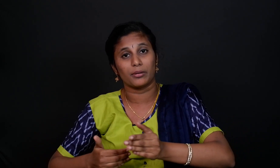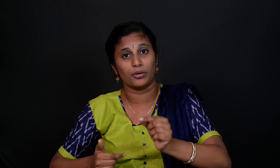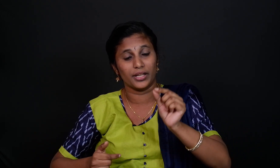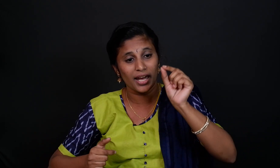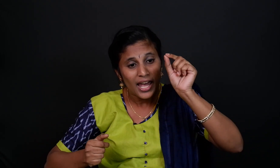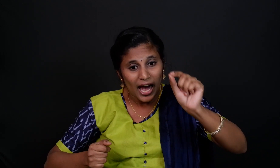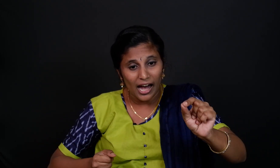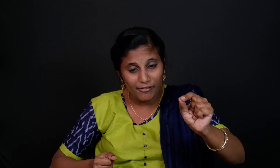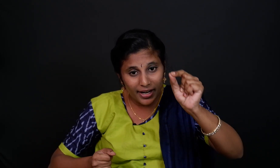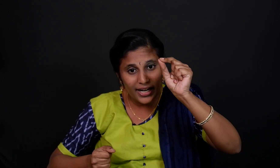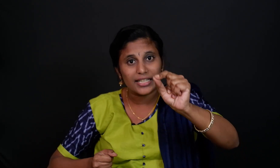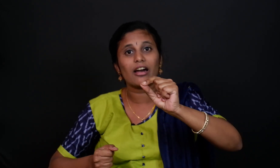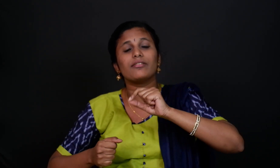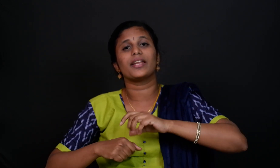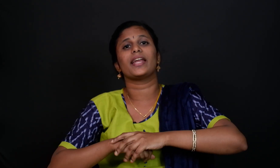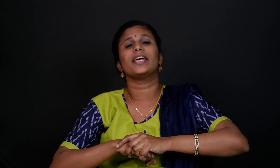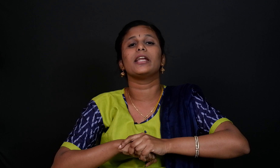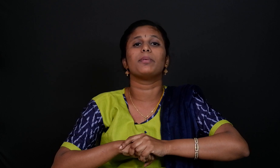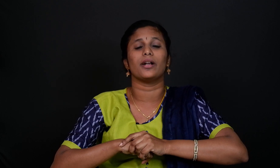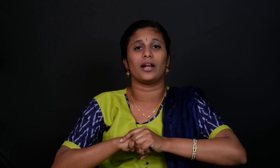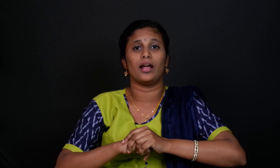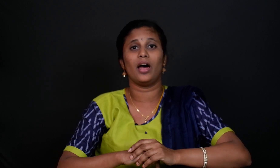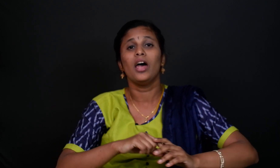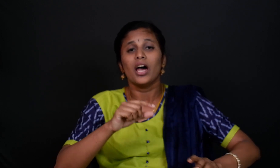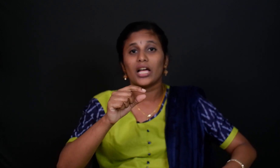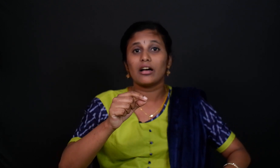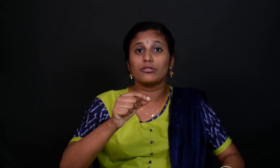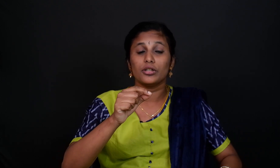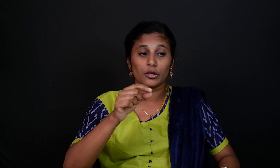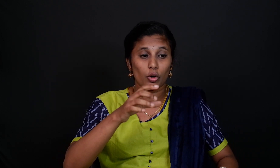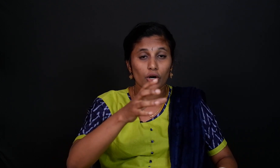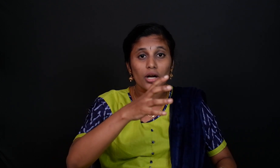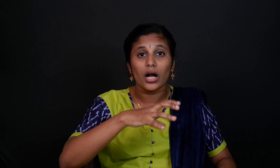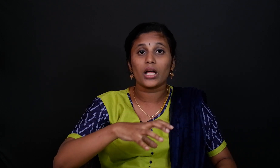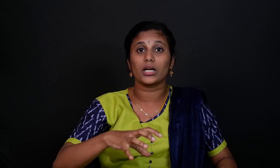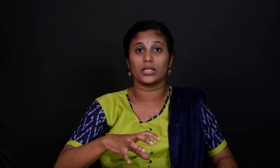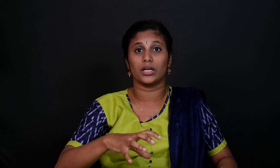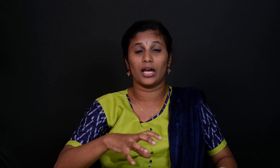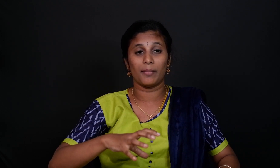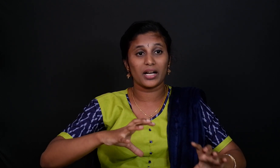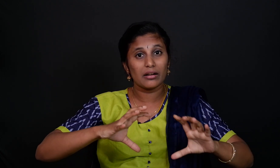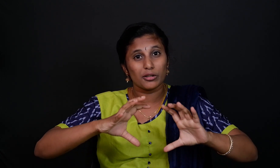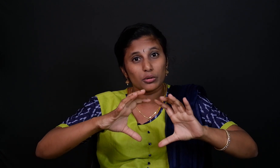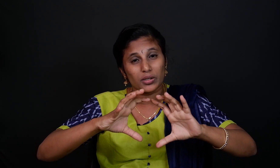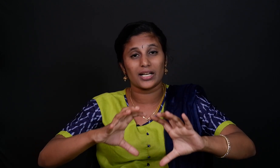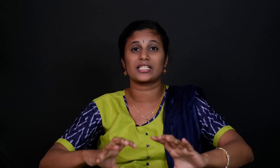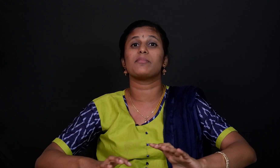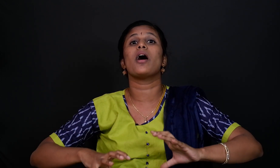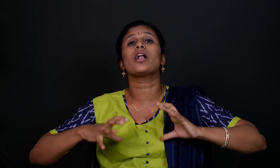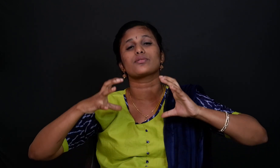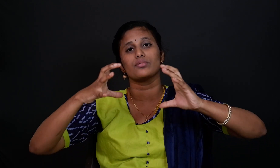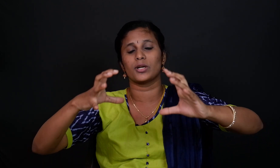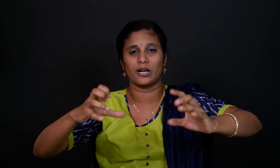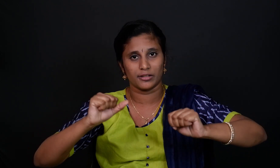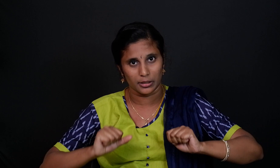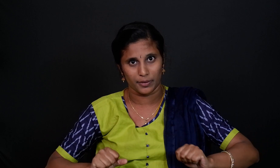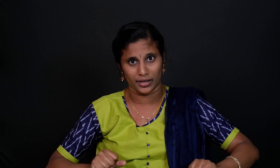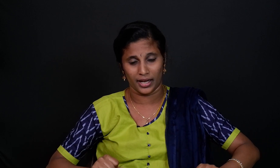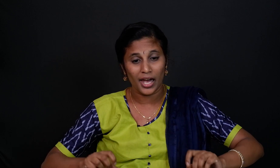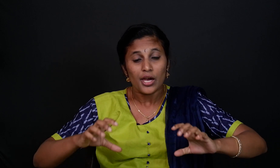பண்ணும்போது அவரே 8வது வரையும் என்ன ரீட் பண்ணார்னா, அதாவது வந்து கொரோனா காலகட்டத்தில் மக்கள் வந்து ஒரு கஷ்டமான சூழ்நிலையில வந்து இருப்பாங்க,